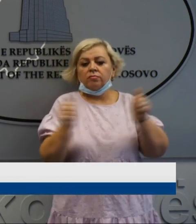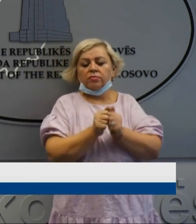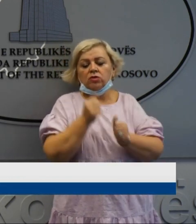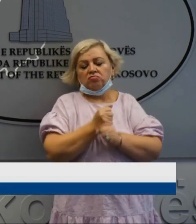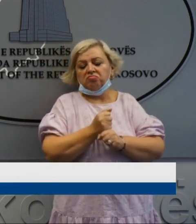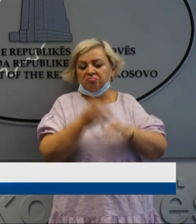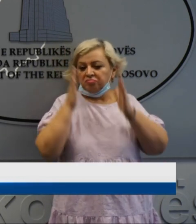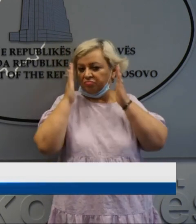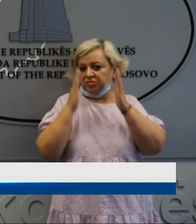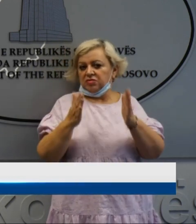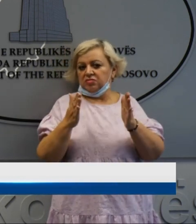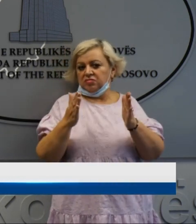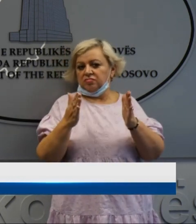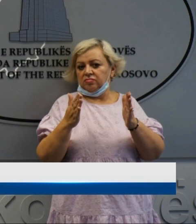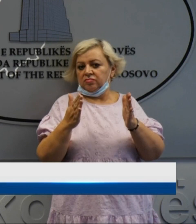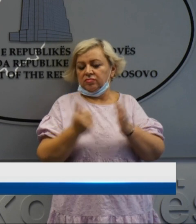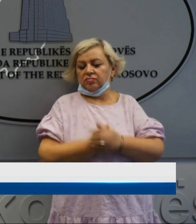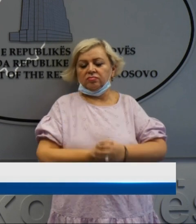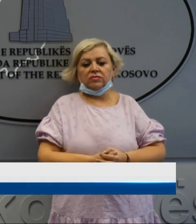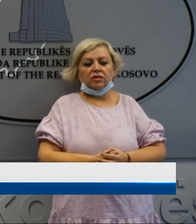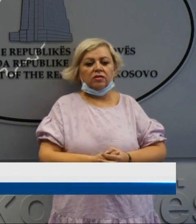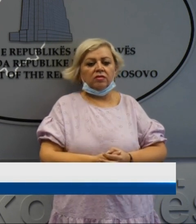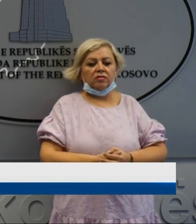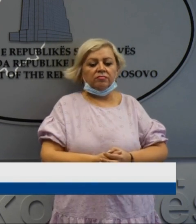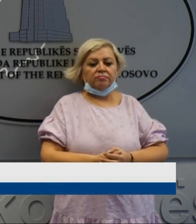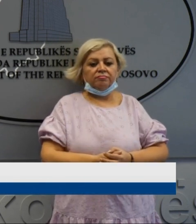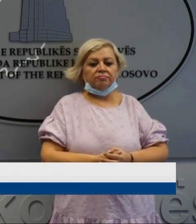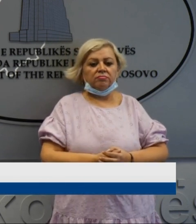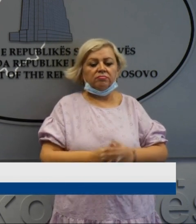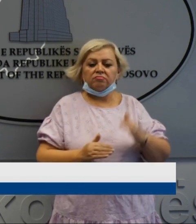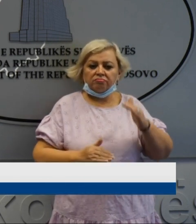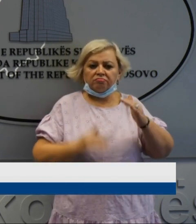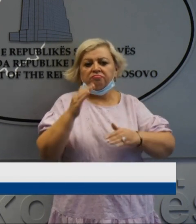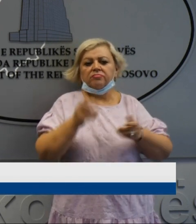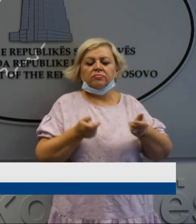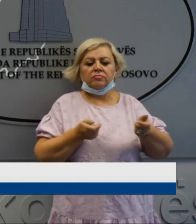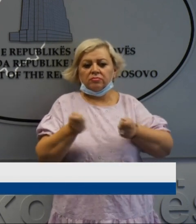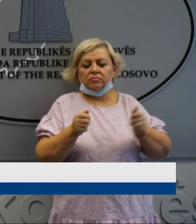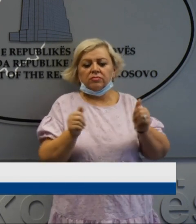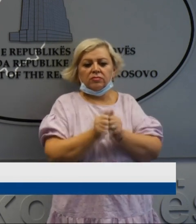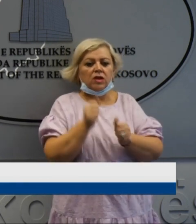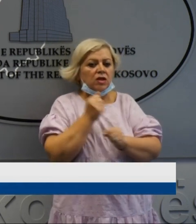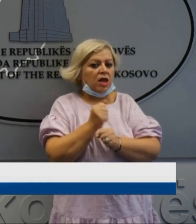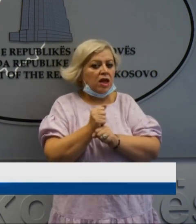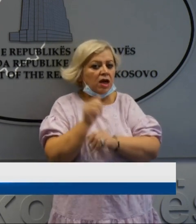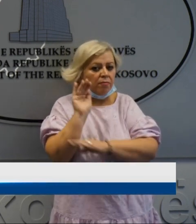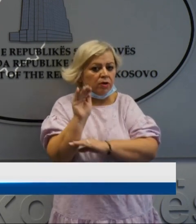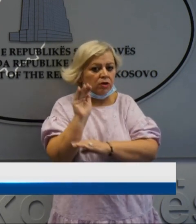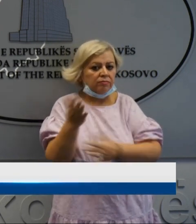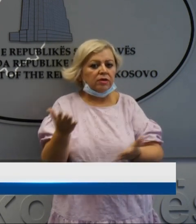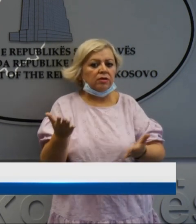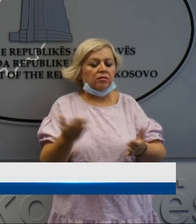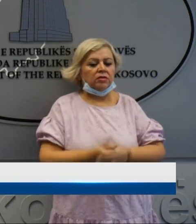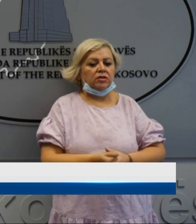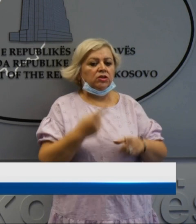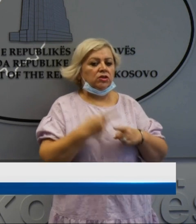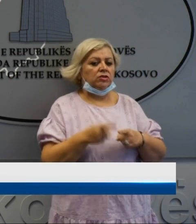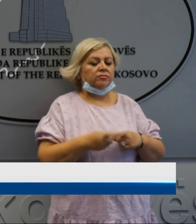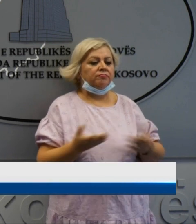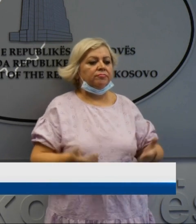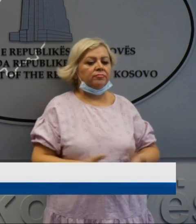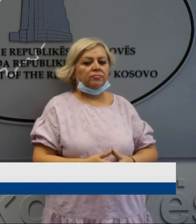dhe besoj që kjo natyrisht do të rritet ky niveli koordinimit, bashkëpunimit dhe i raportimit për këtë çështje.